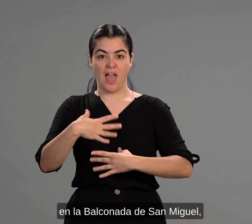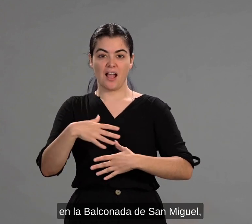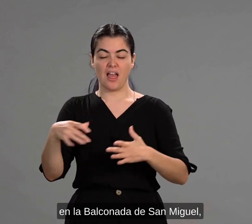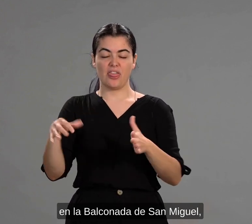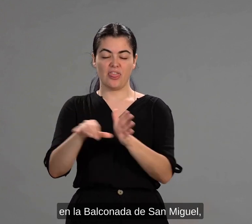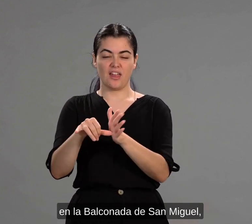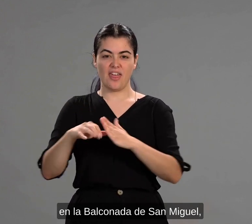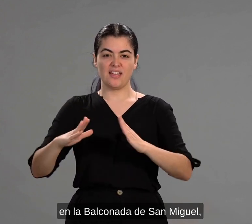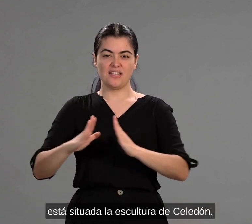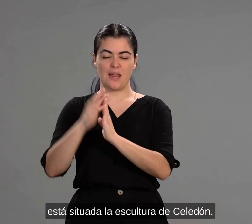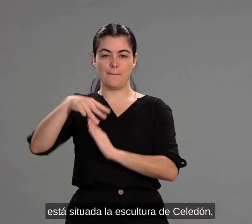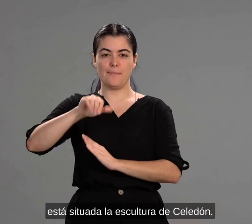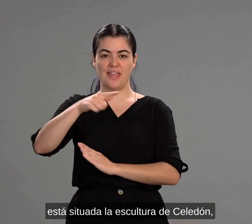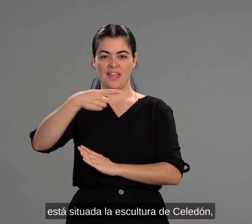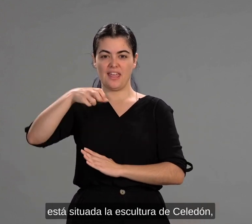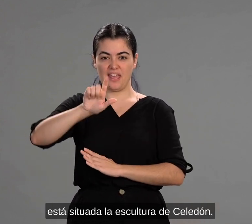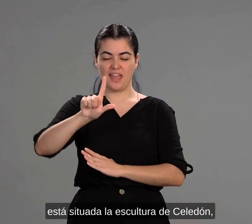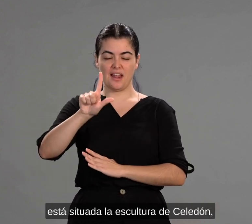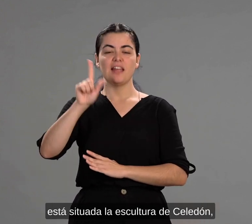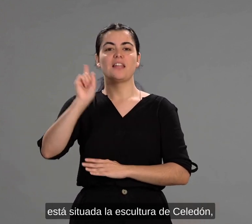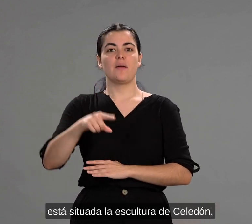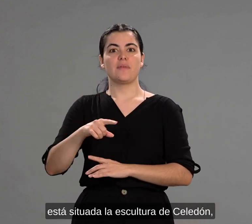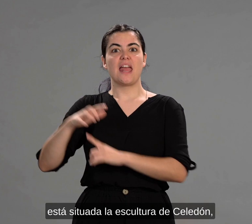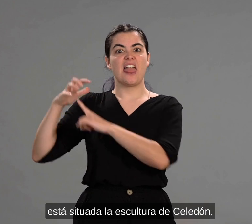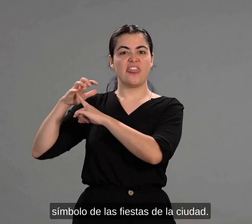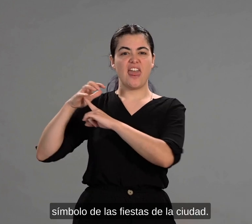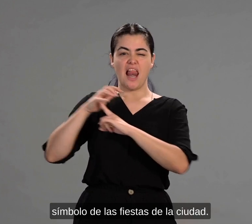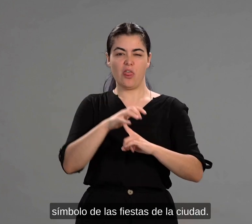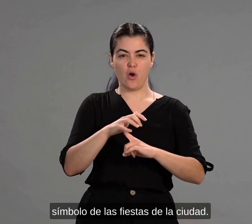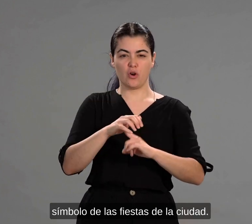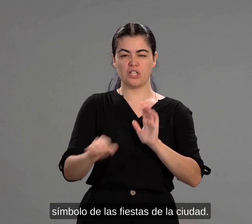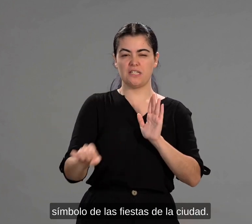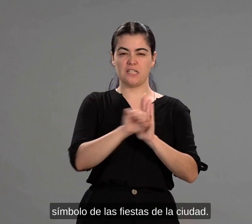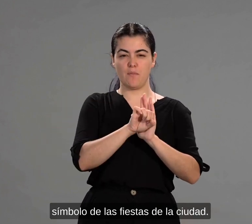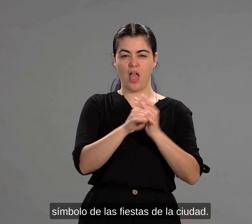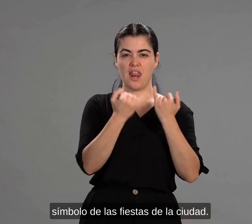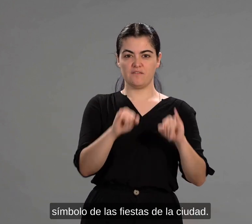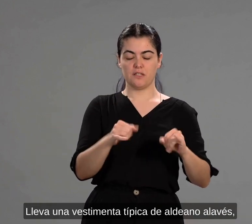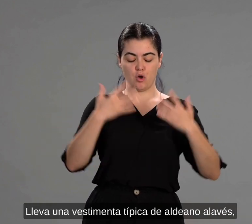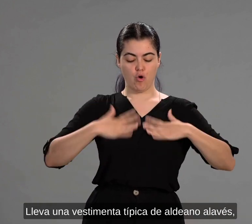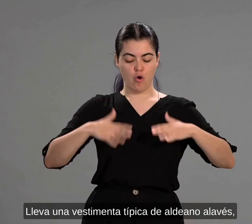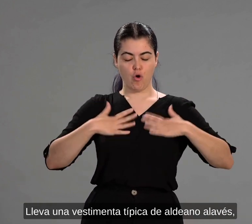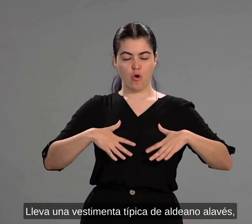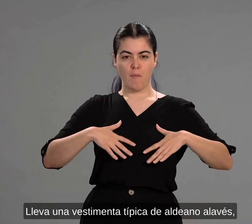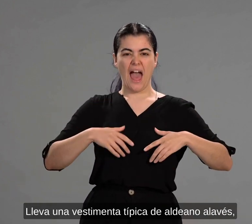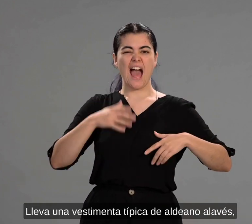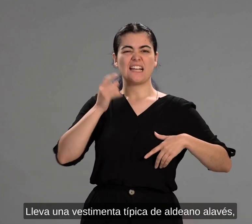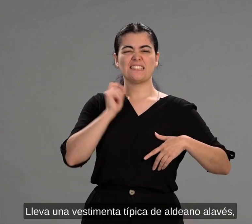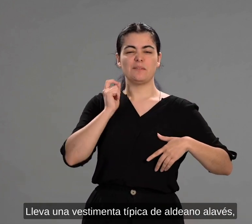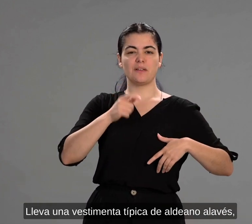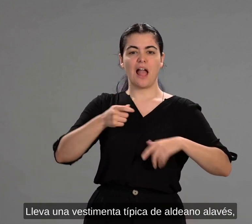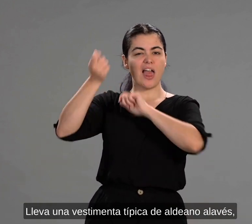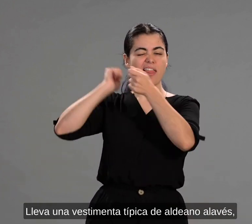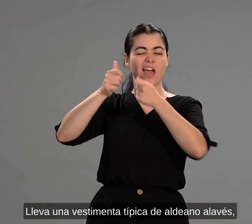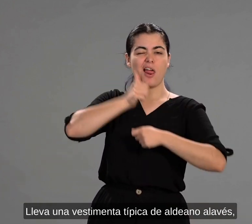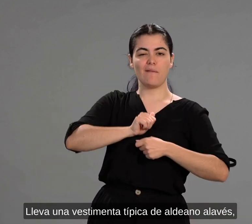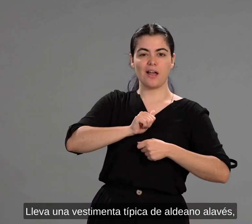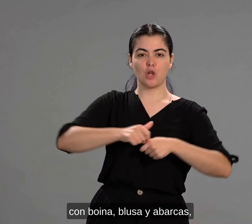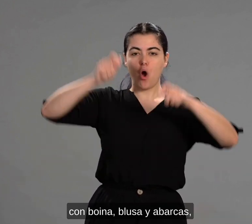balconada de San Miguel, está situada la escultura de Celedón, símbolo de las fiestas de la ciudad. Lleva una vestimenta típica de aldeano a vez, con